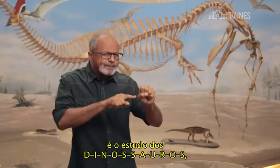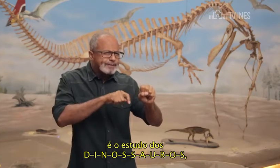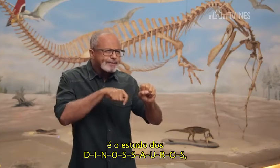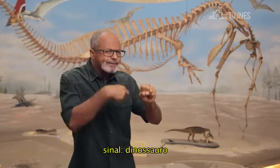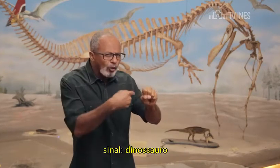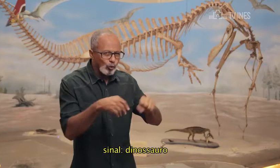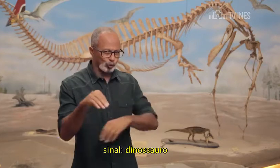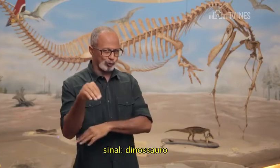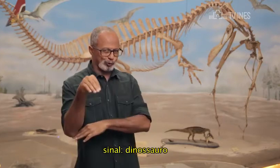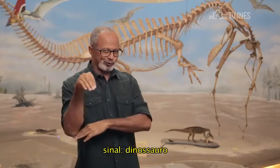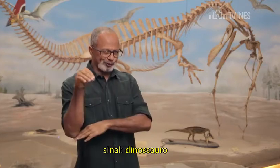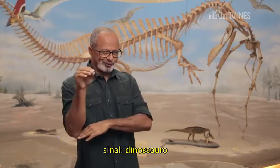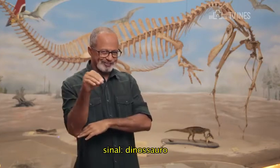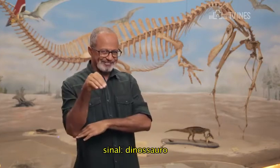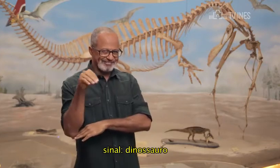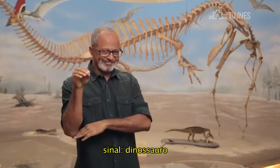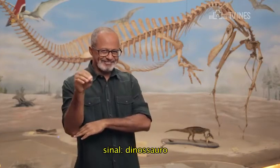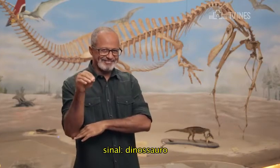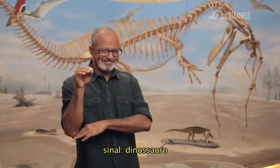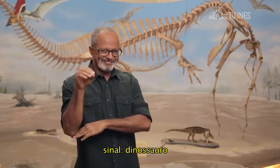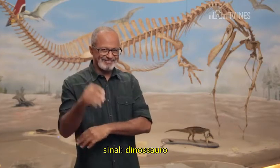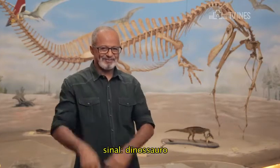Sinal, dinossauro.